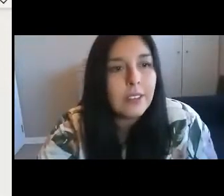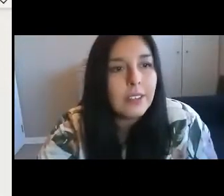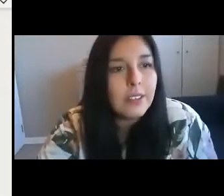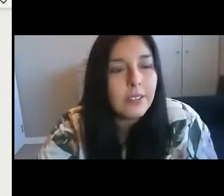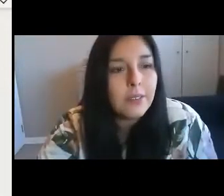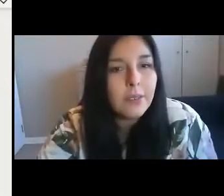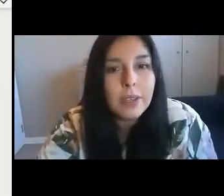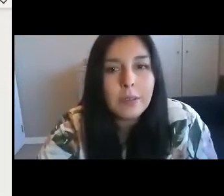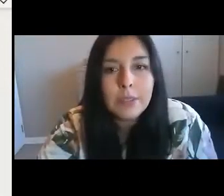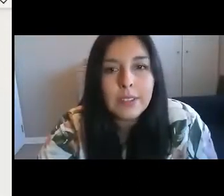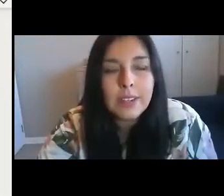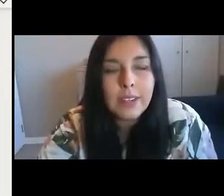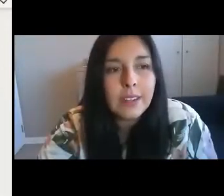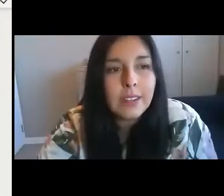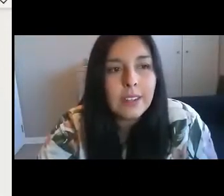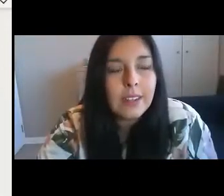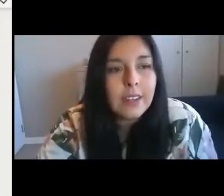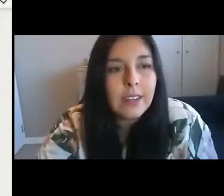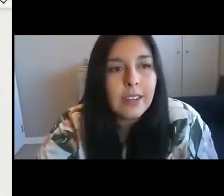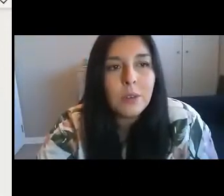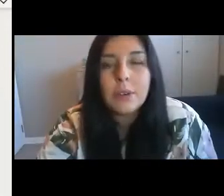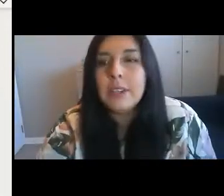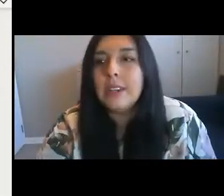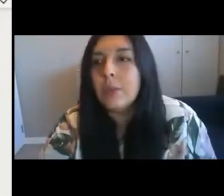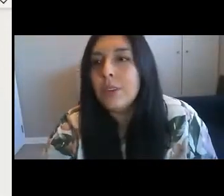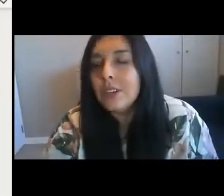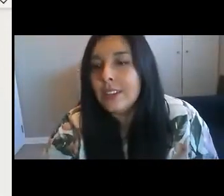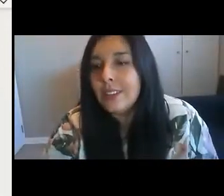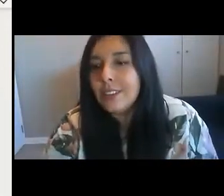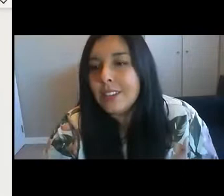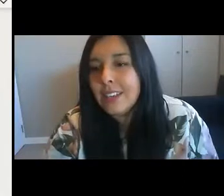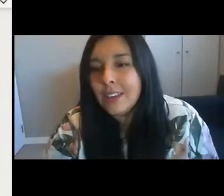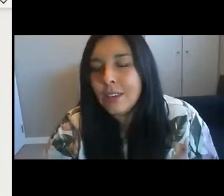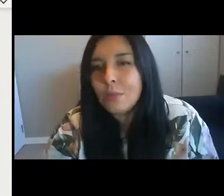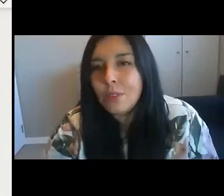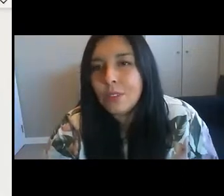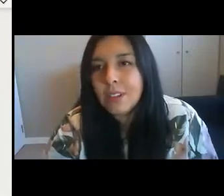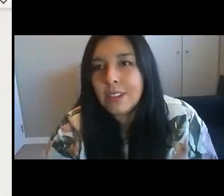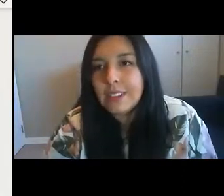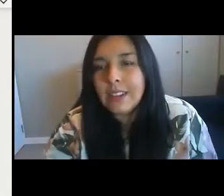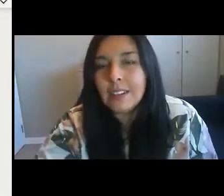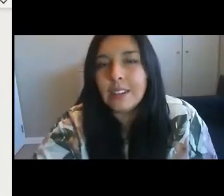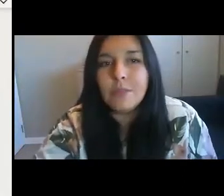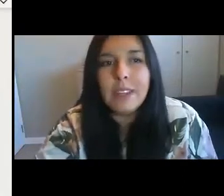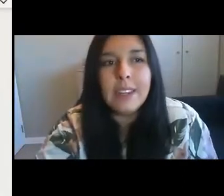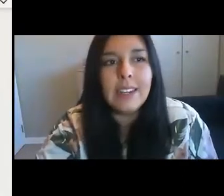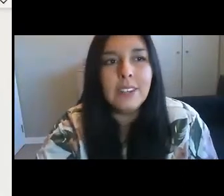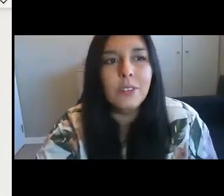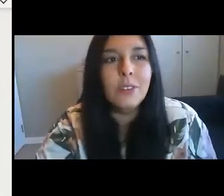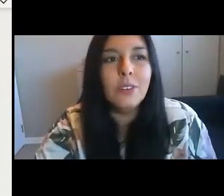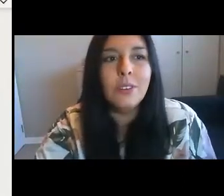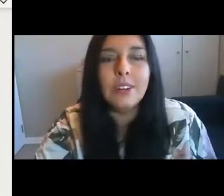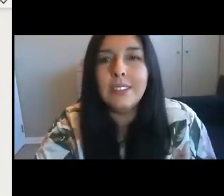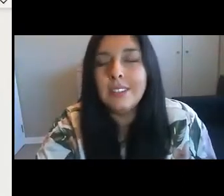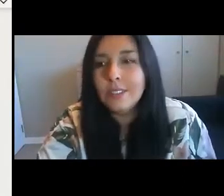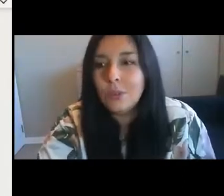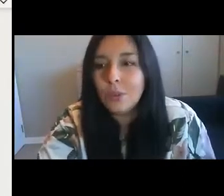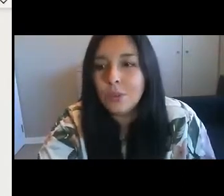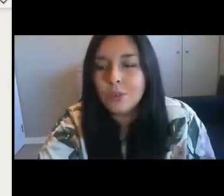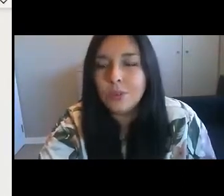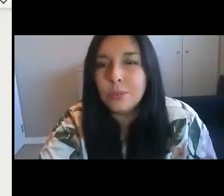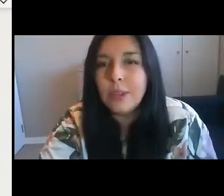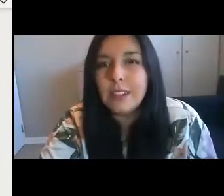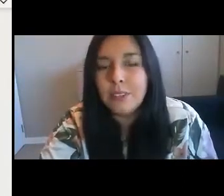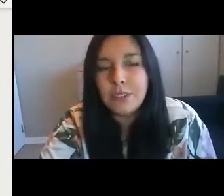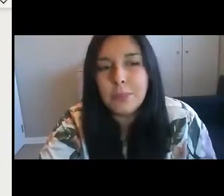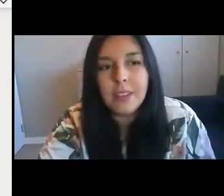Sí, voy a empezar a compartir. Bueno, yo sé que muchos están manejando recién sus